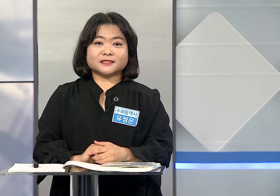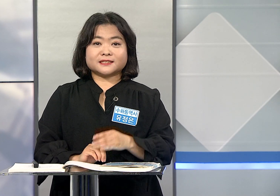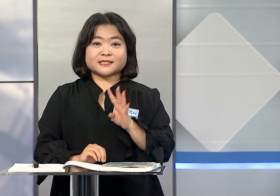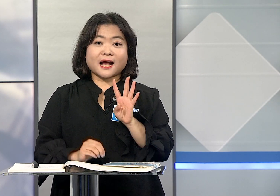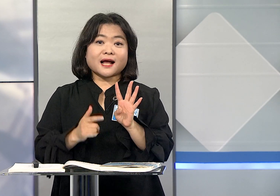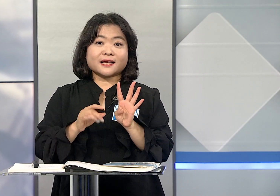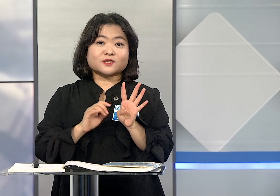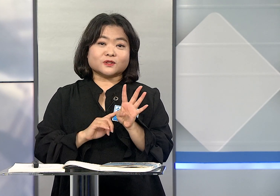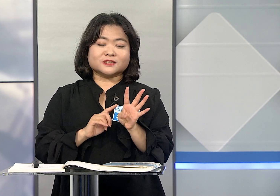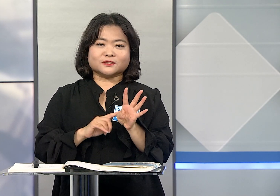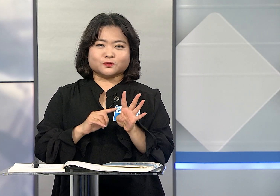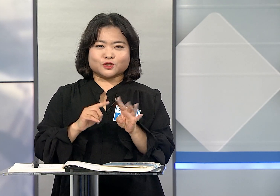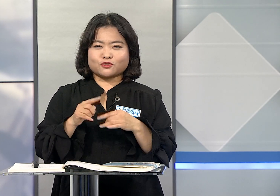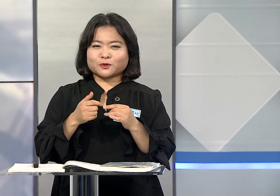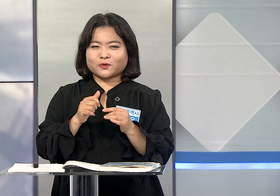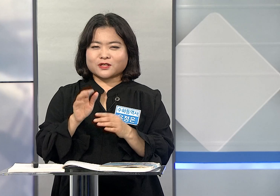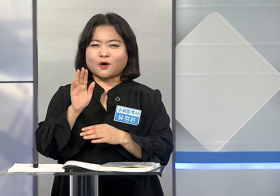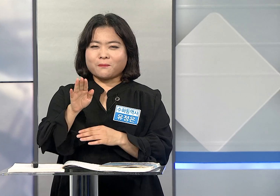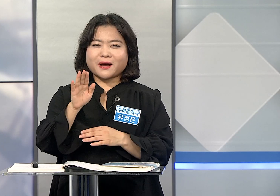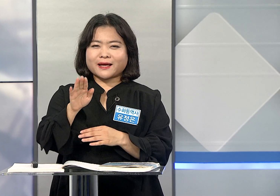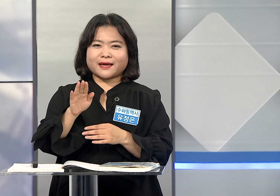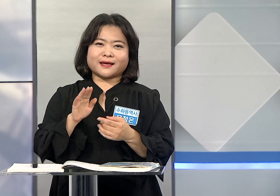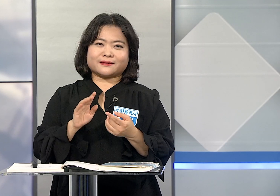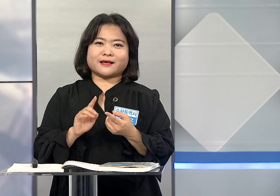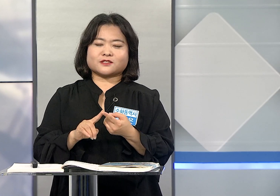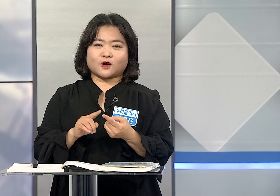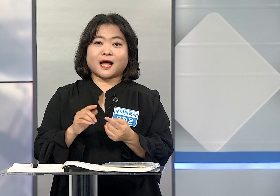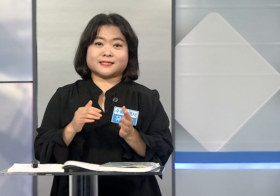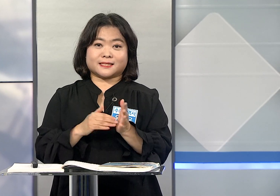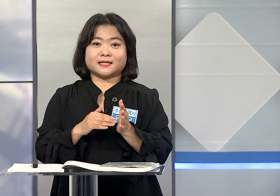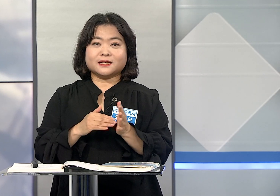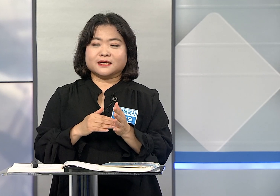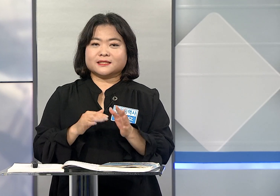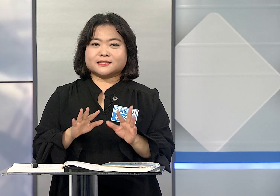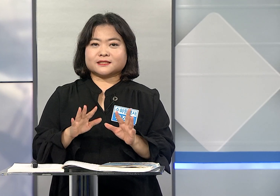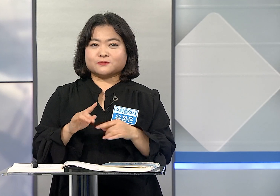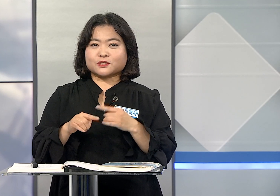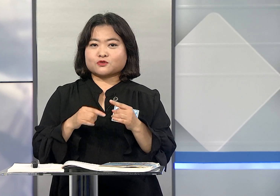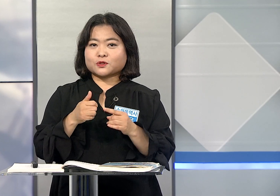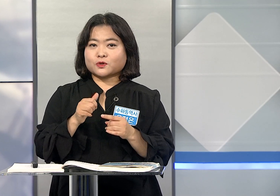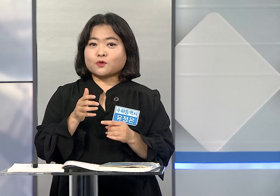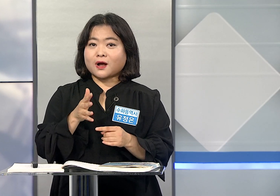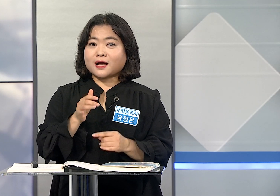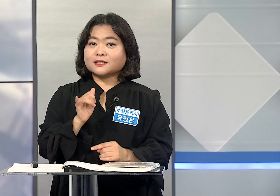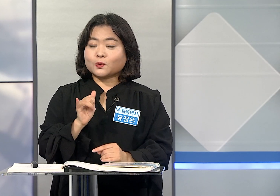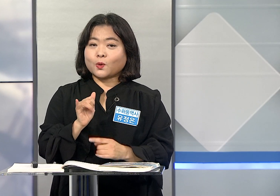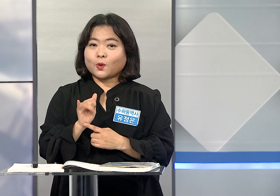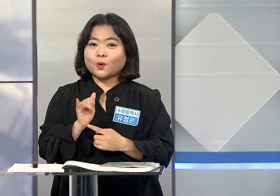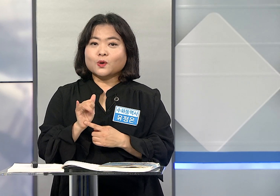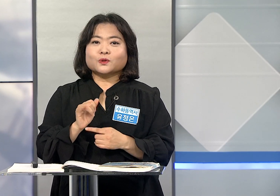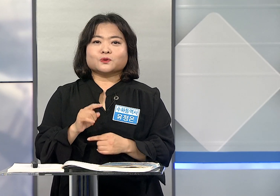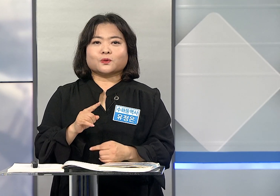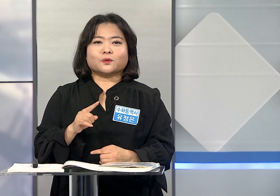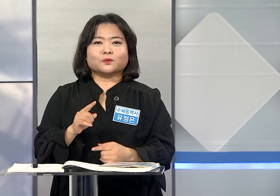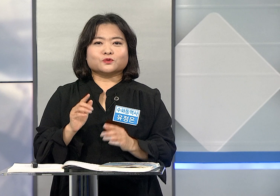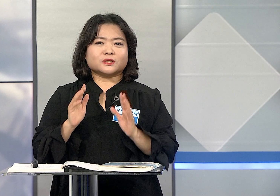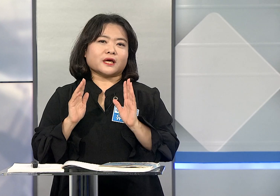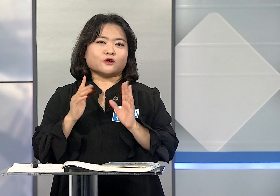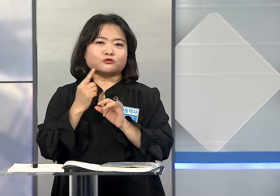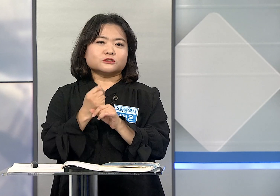이제 4강에서는 우리 수화통역 전망에 대해서까지 지금 이제 수화통역과가 있고 또 우리의 연구는